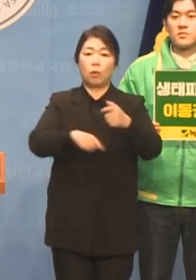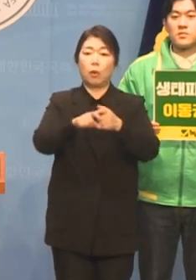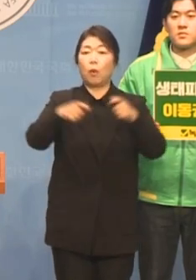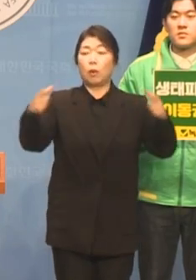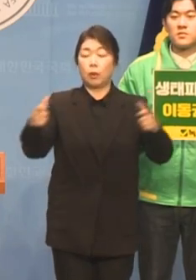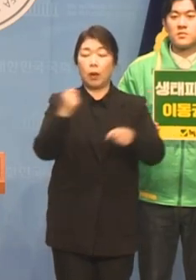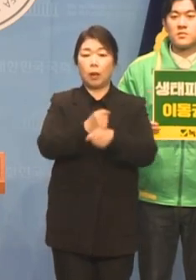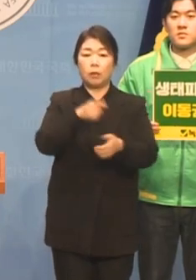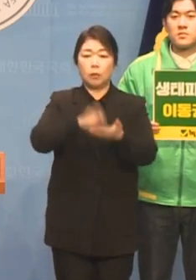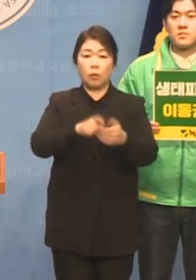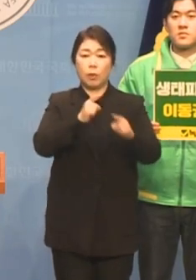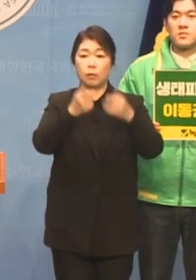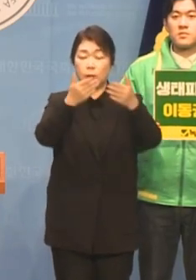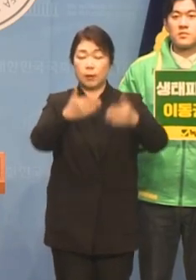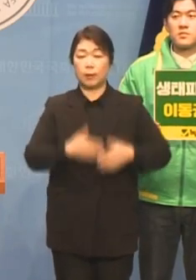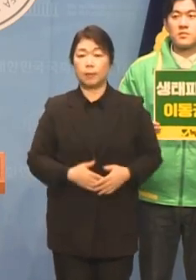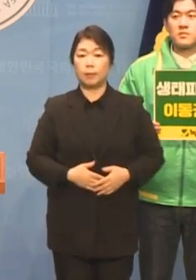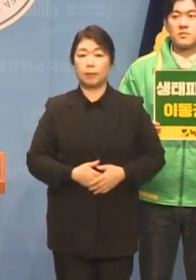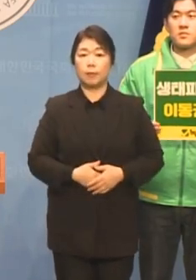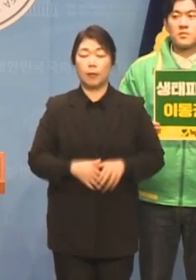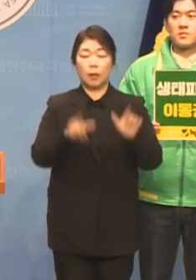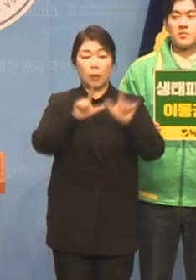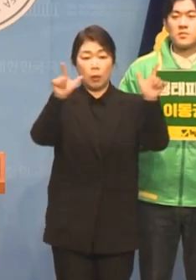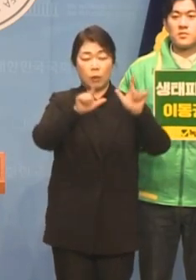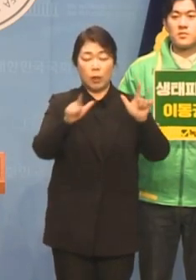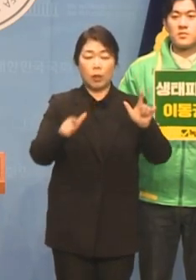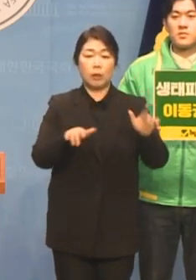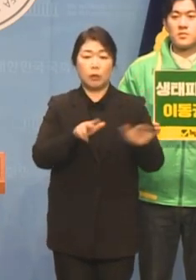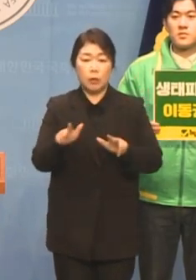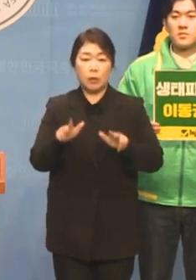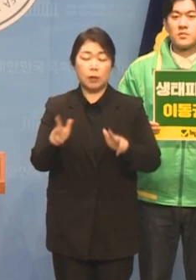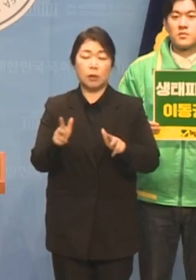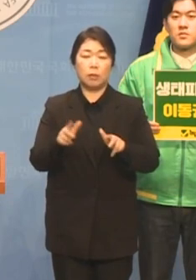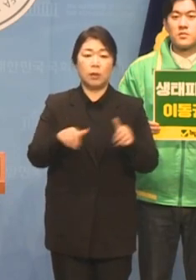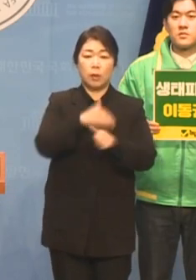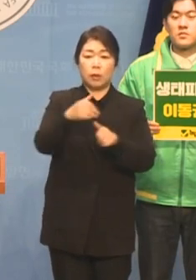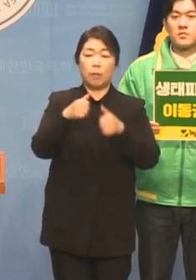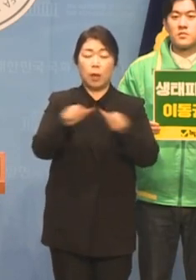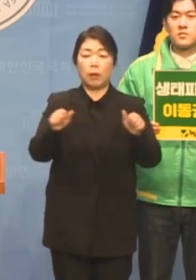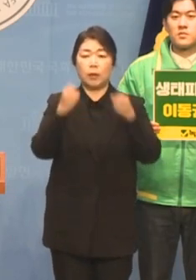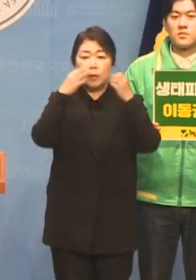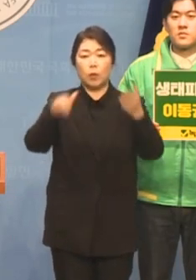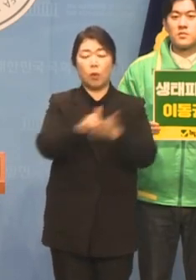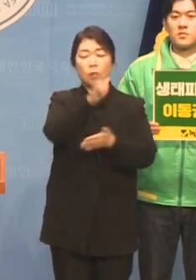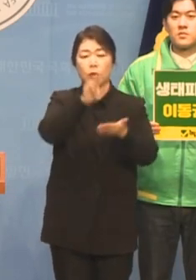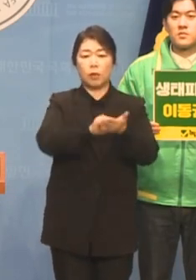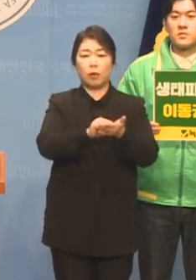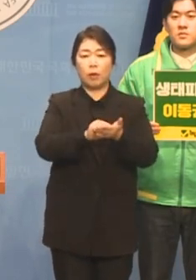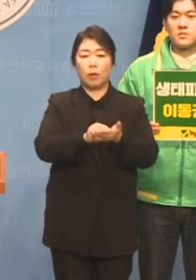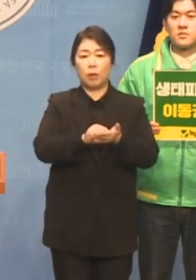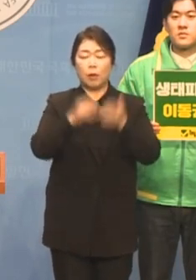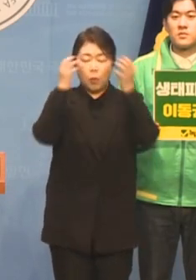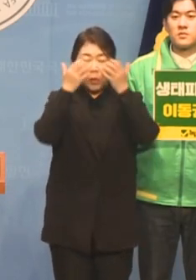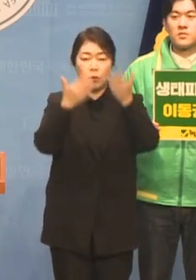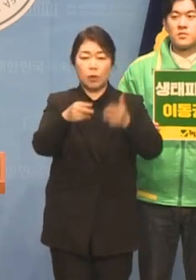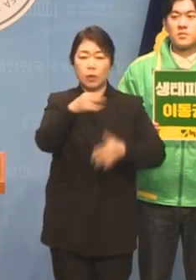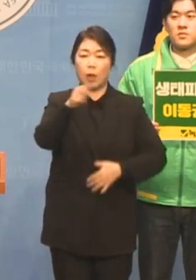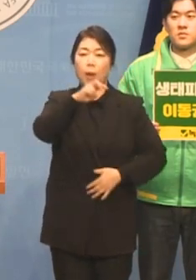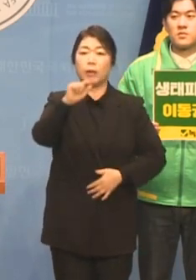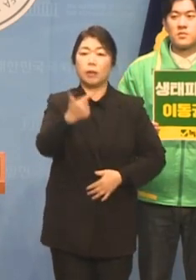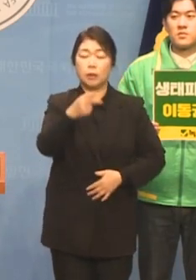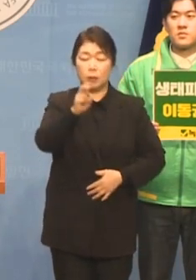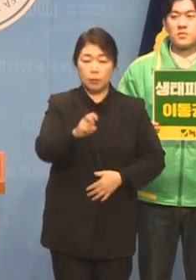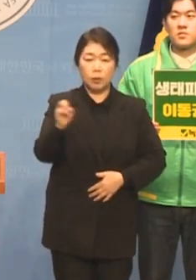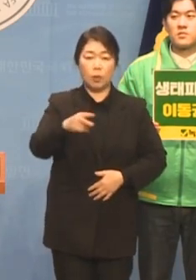기자 회견을 열겠습니다 기후위기 현장이자 생태파괴 신공항 문제로 신음하는 세만금 제주